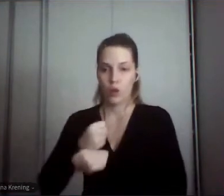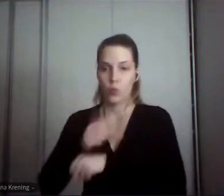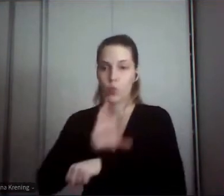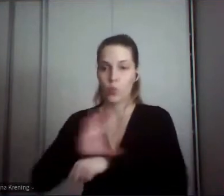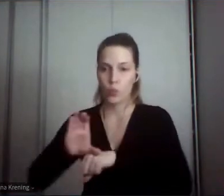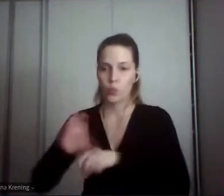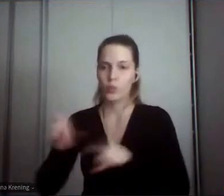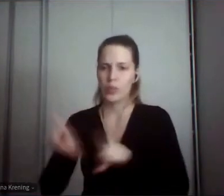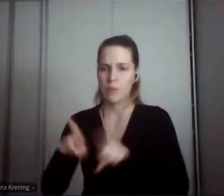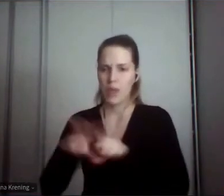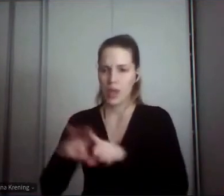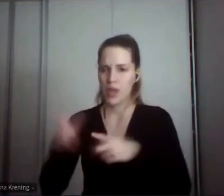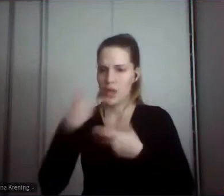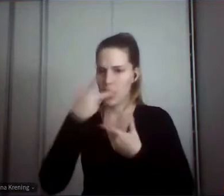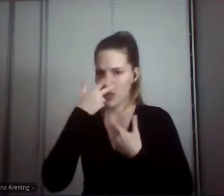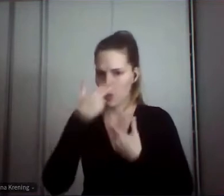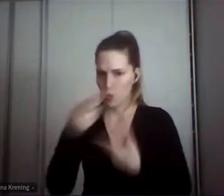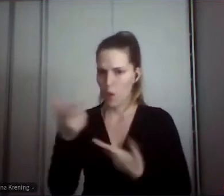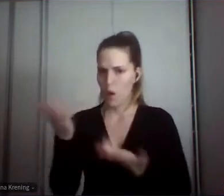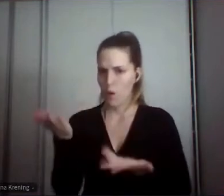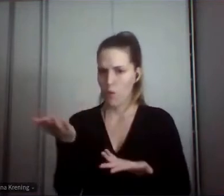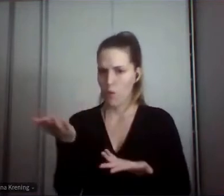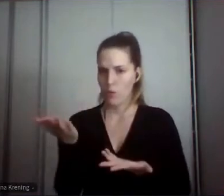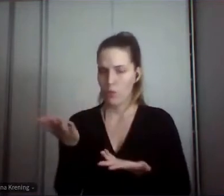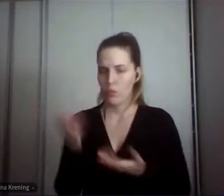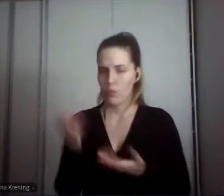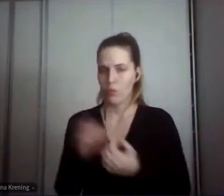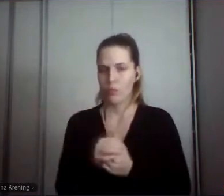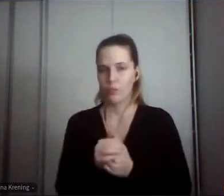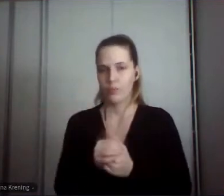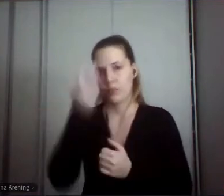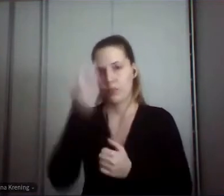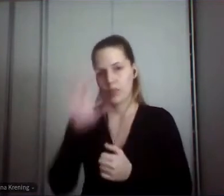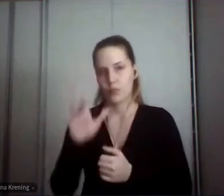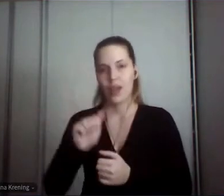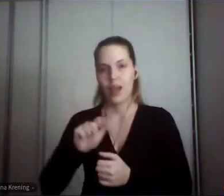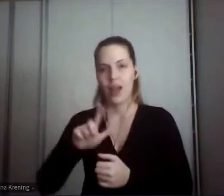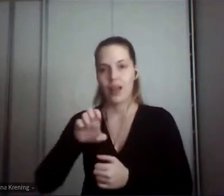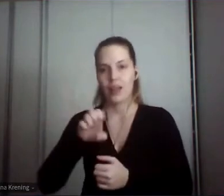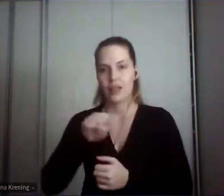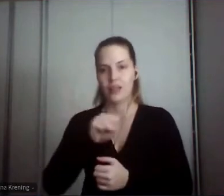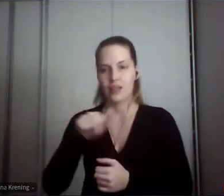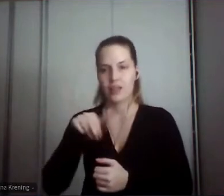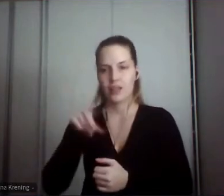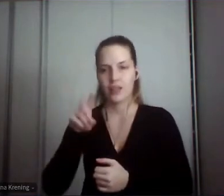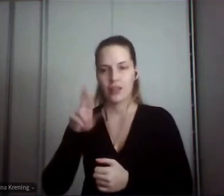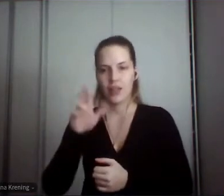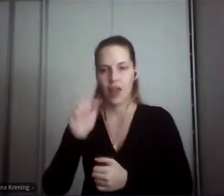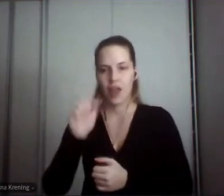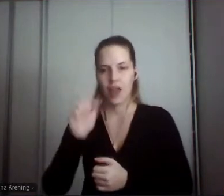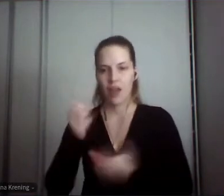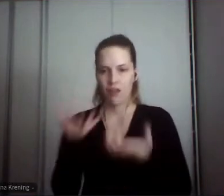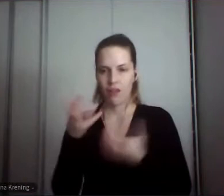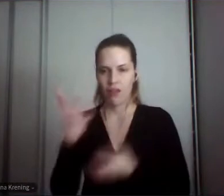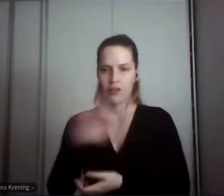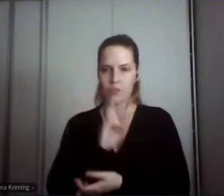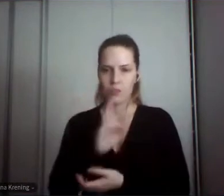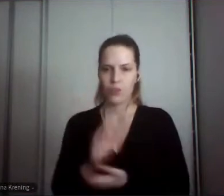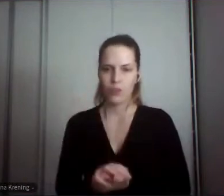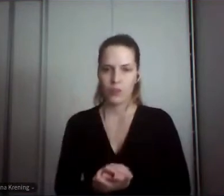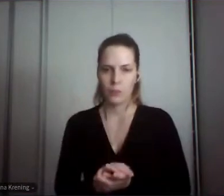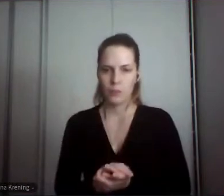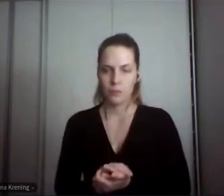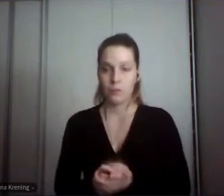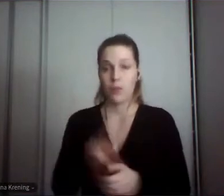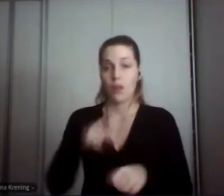atitude. Não sei se a Alessandra quer contribuir com alguma coisa, eu tenho alguma coisa. A